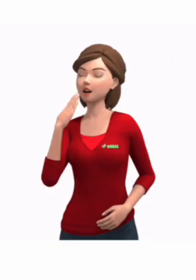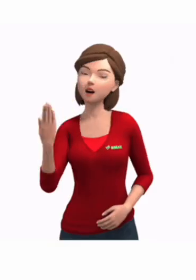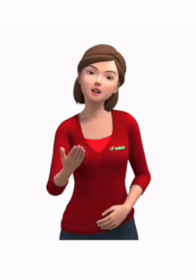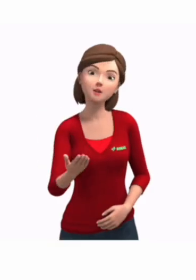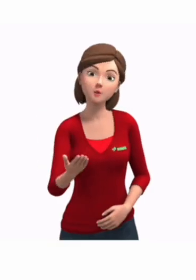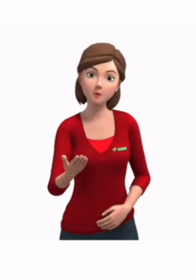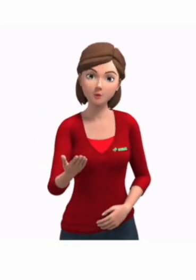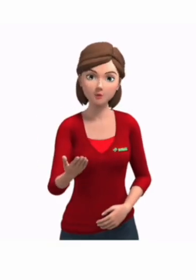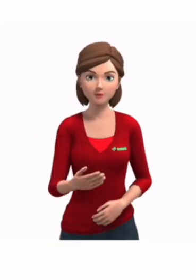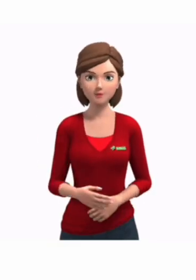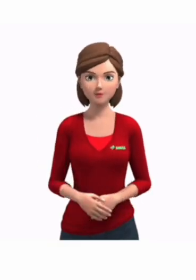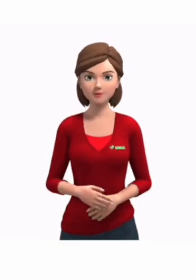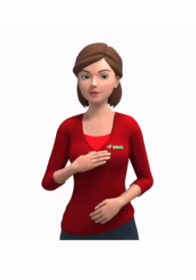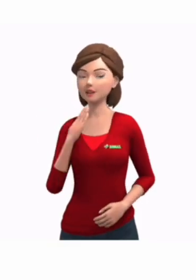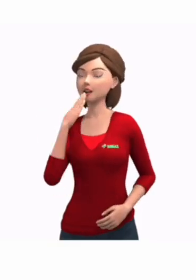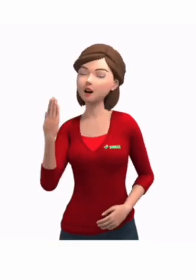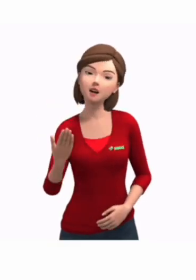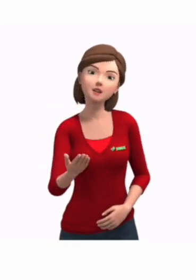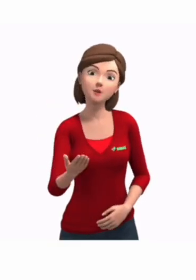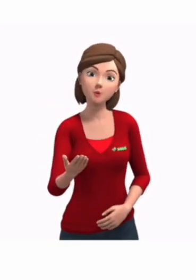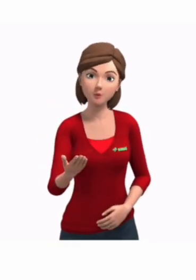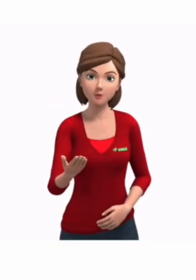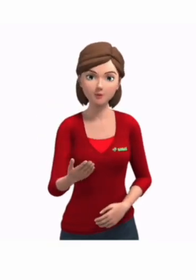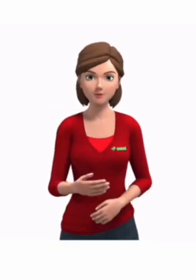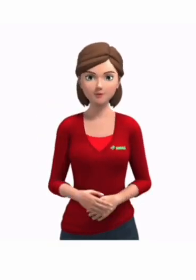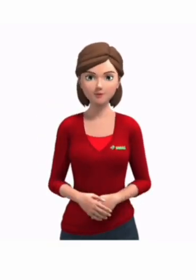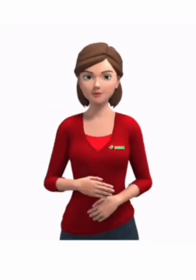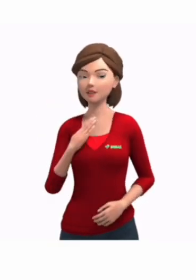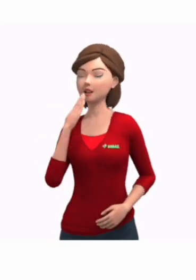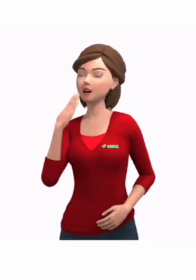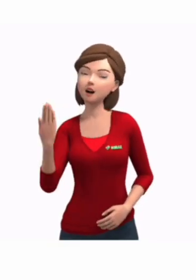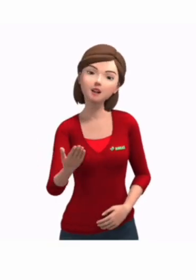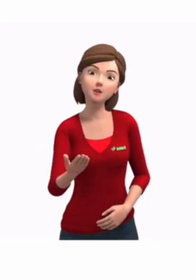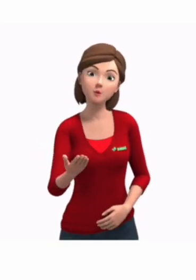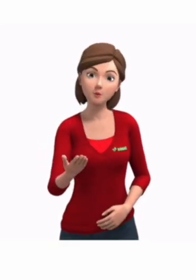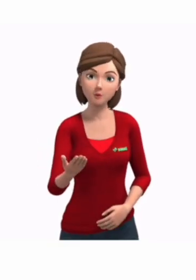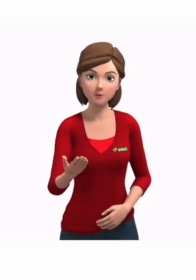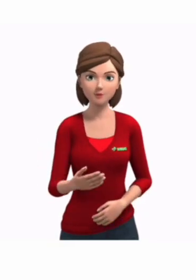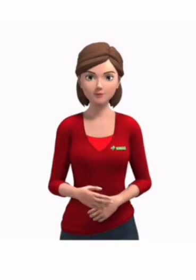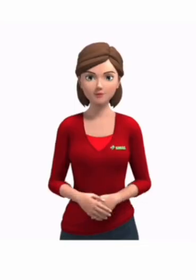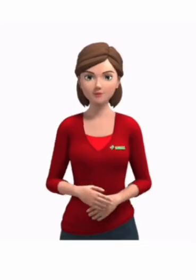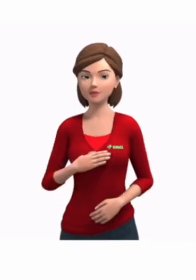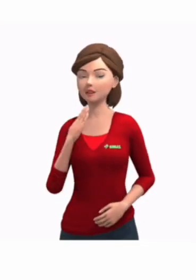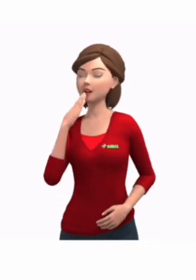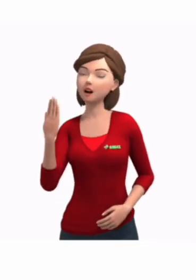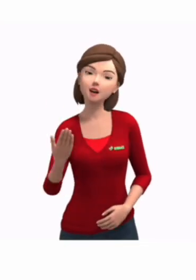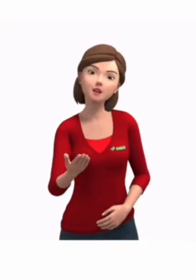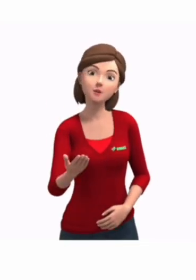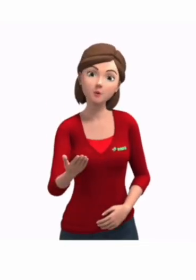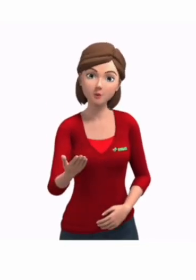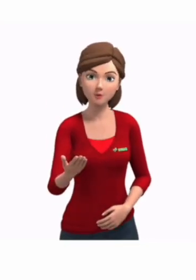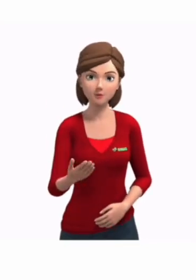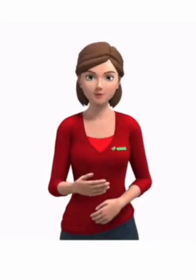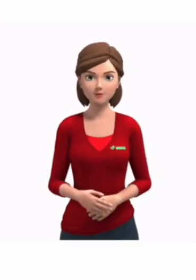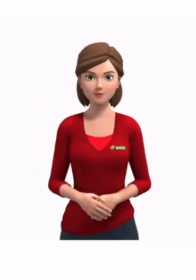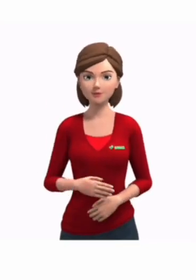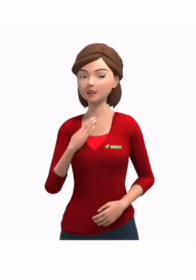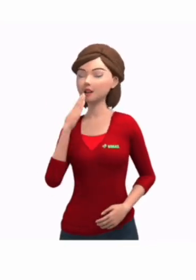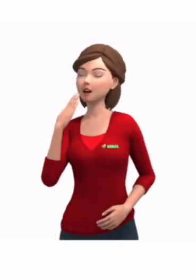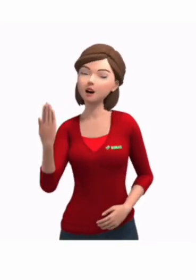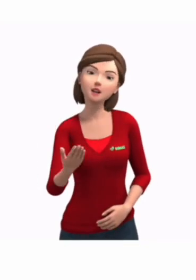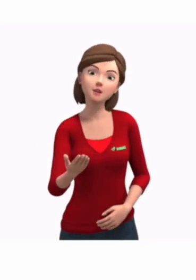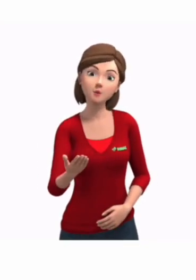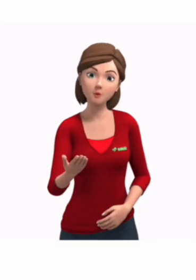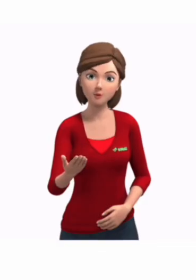sur la demande? Il faut savoir qu'il y a la loi du 11 février 2005. C'est une loi qui existe depuis 20 ans et qui est vraiment très peu appliquée,